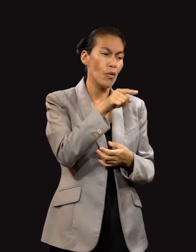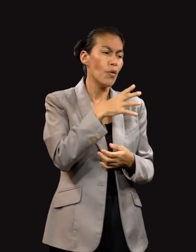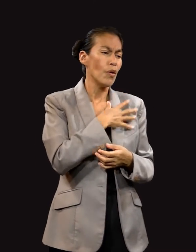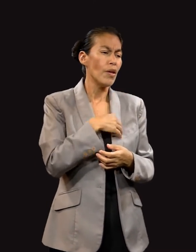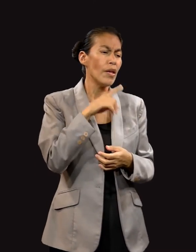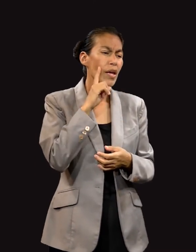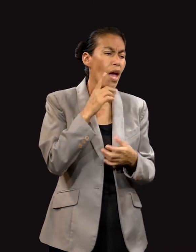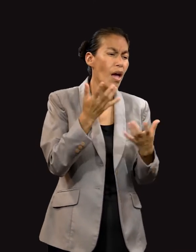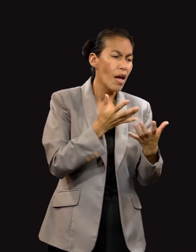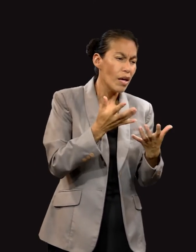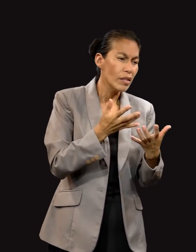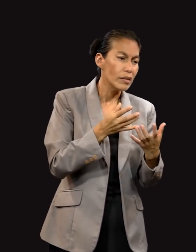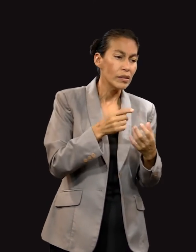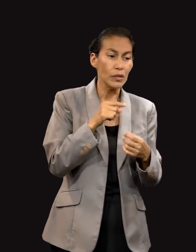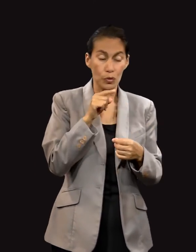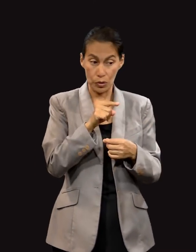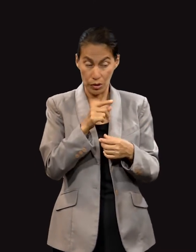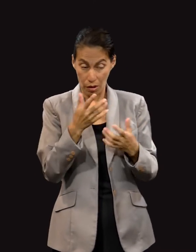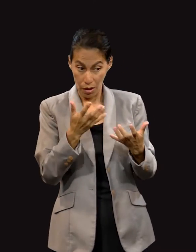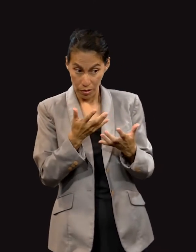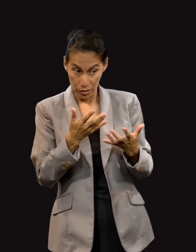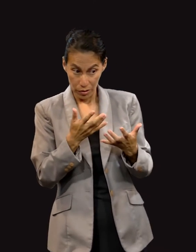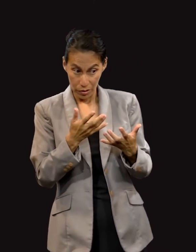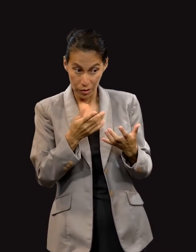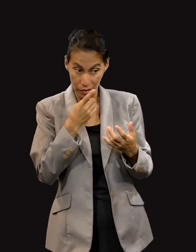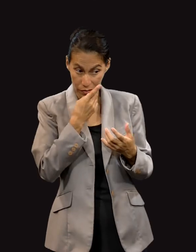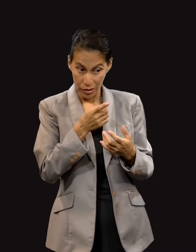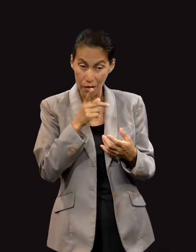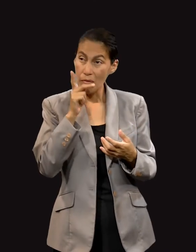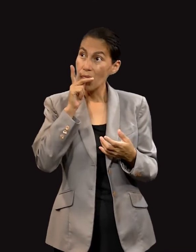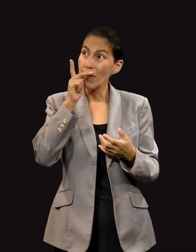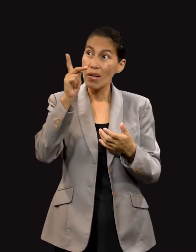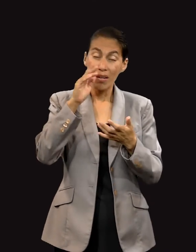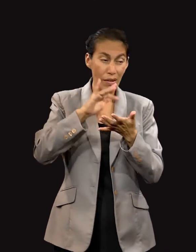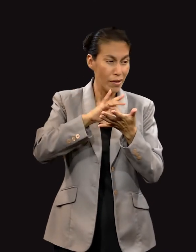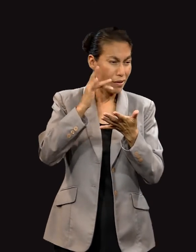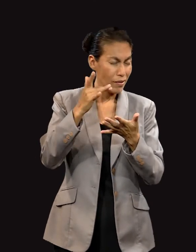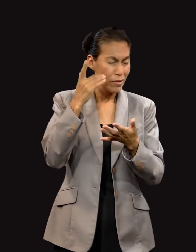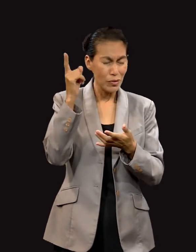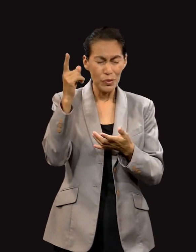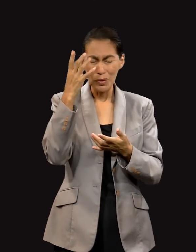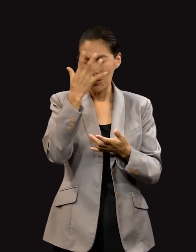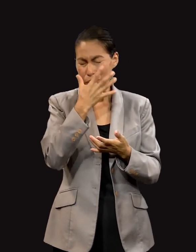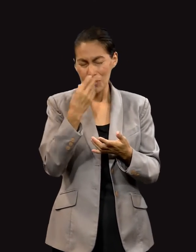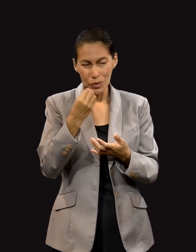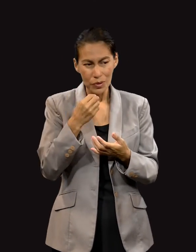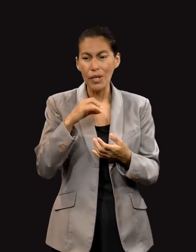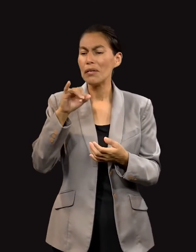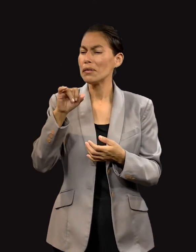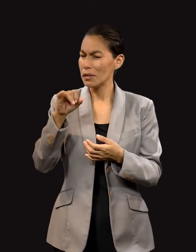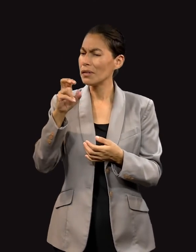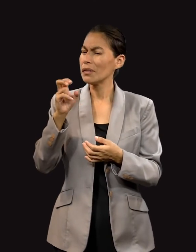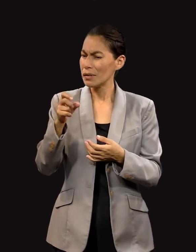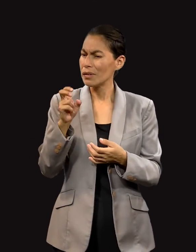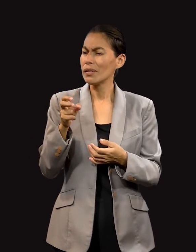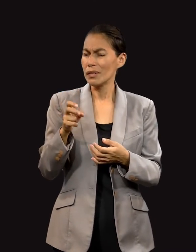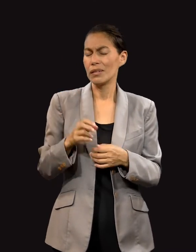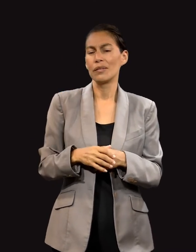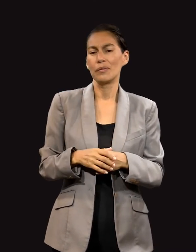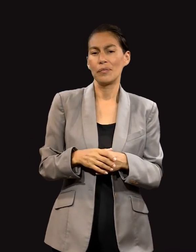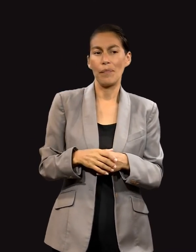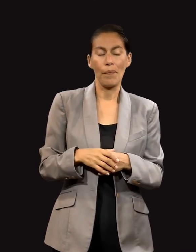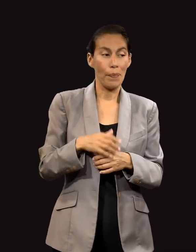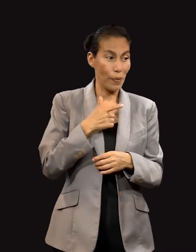haz esto. Sí. Y cuando usted lo hace, entonces usted dice, padre, gracias porque eres maravilloso. Sí,